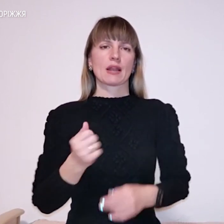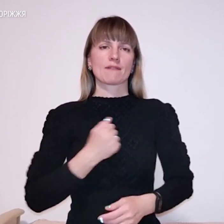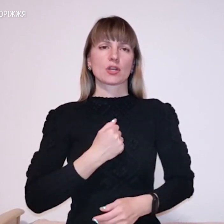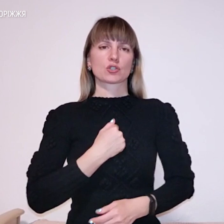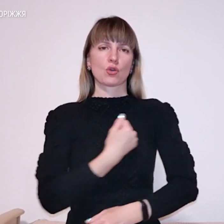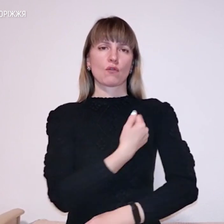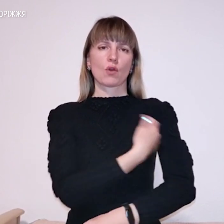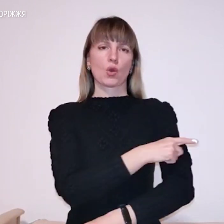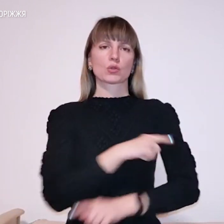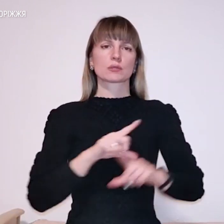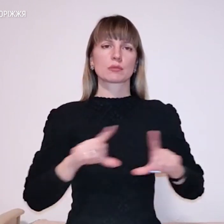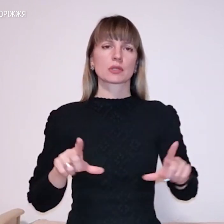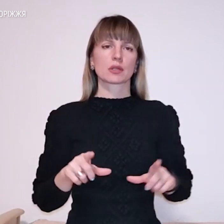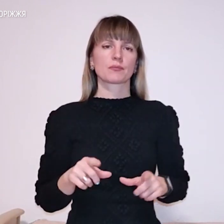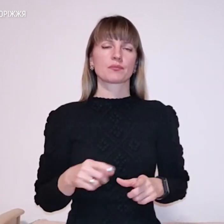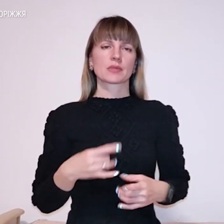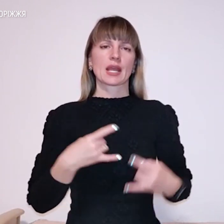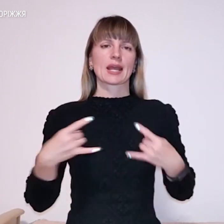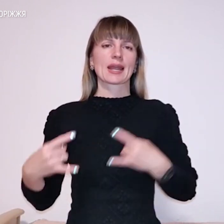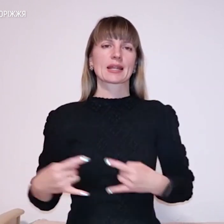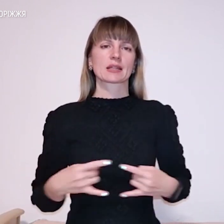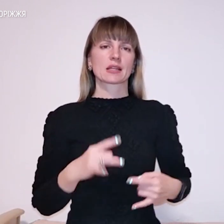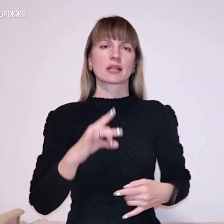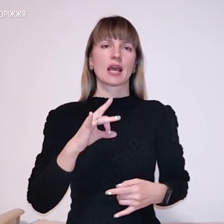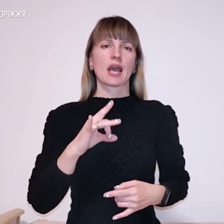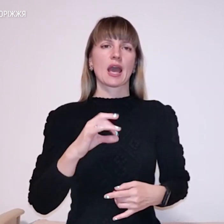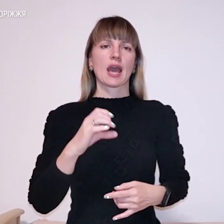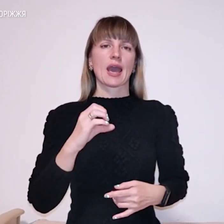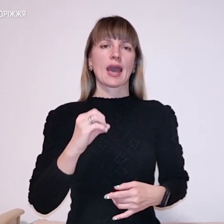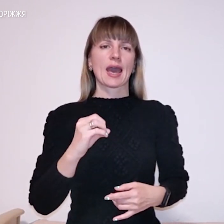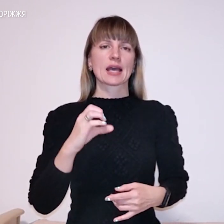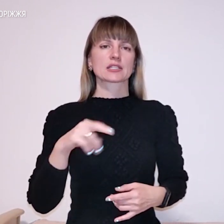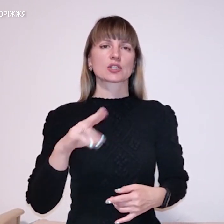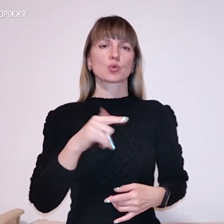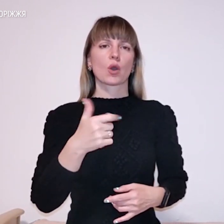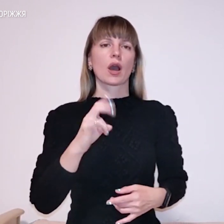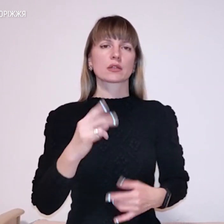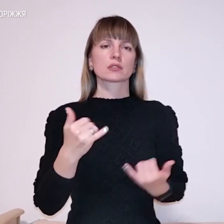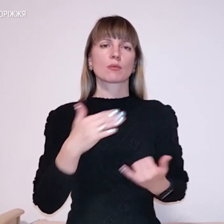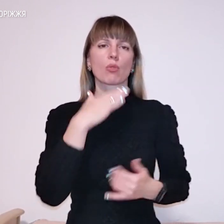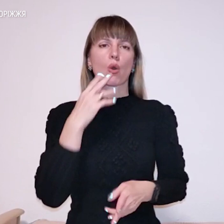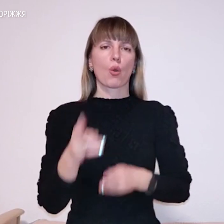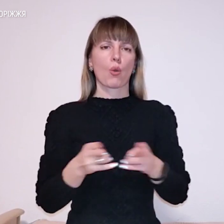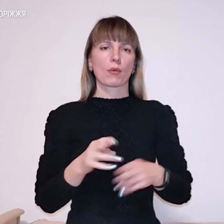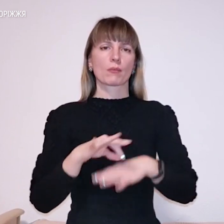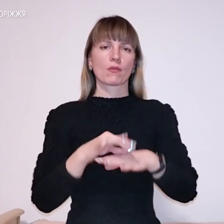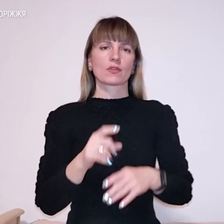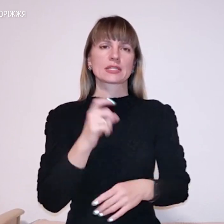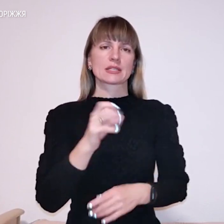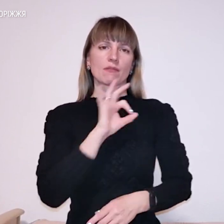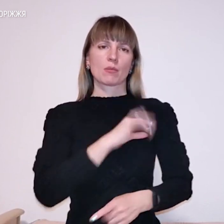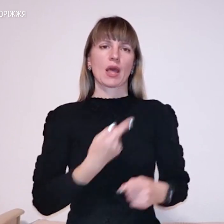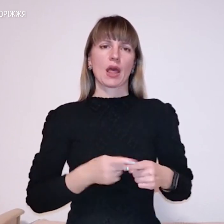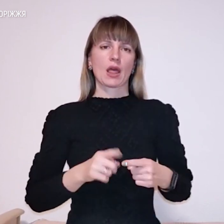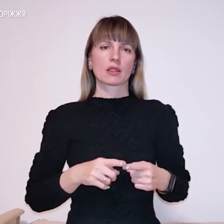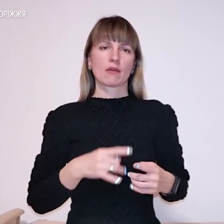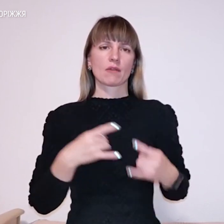військового госпіталю. Рентген-апарат С-Дуга. Зараз багато операцій проводиться з використанням цього апарату у